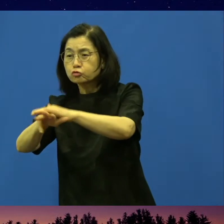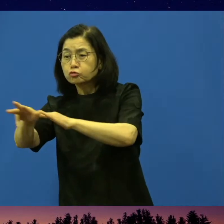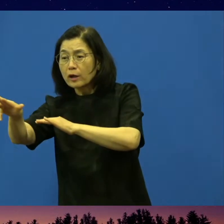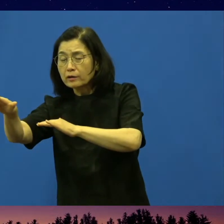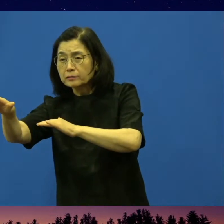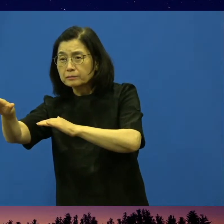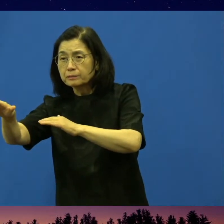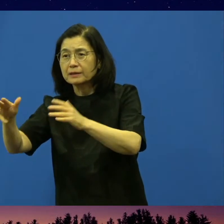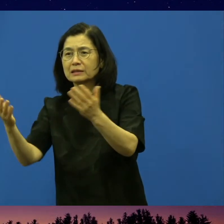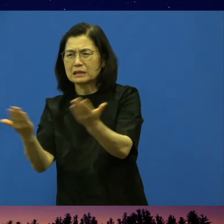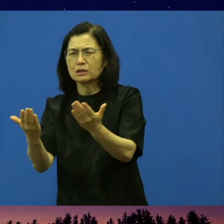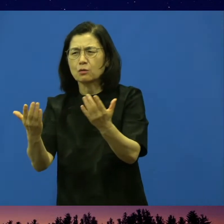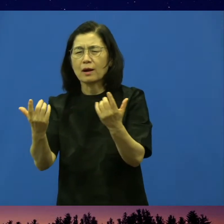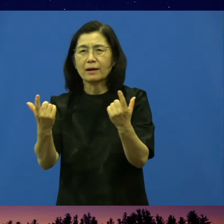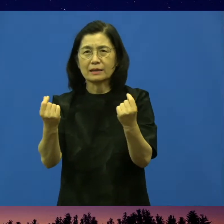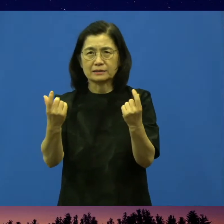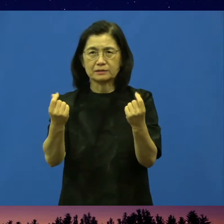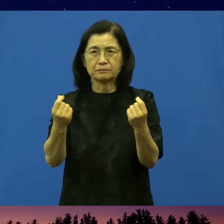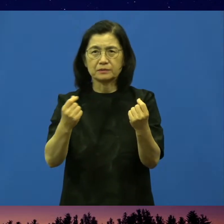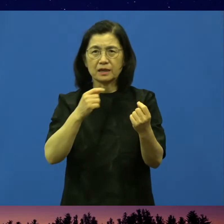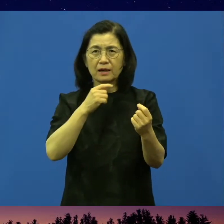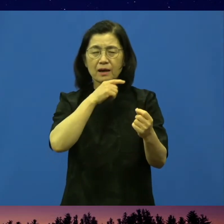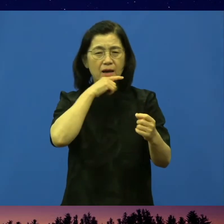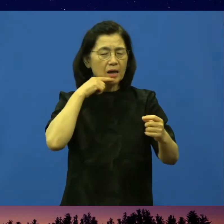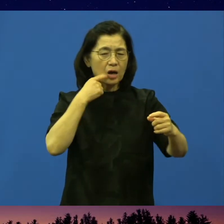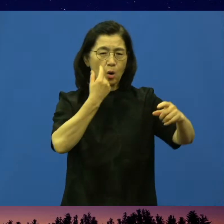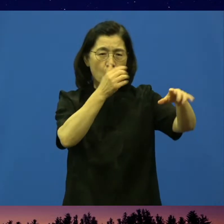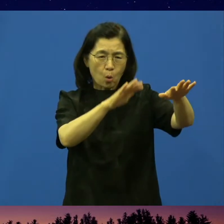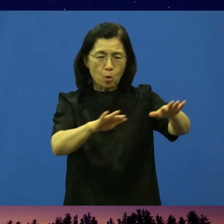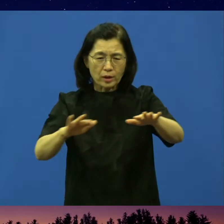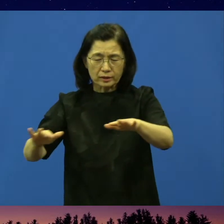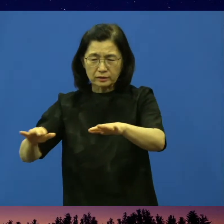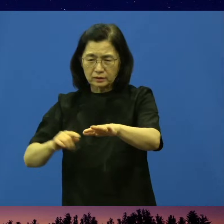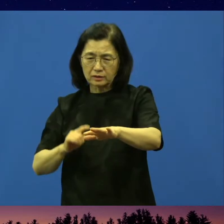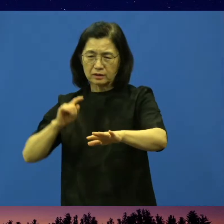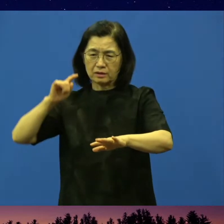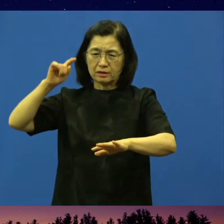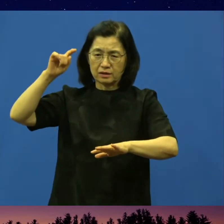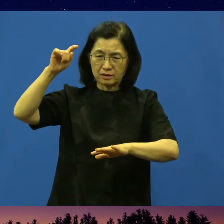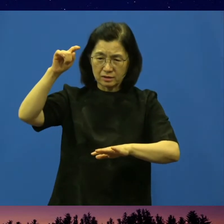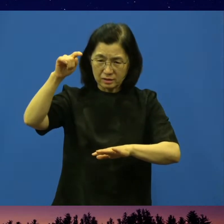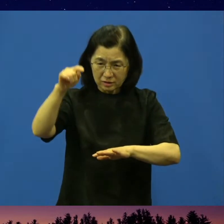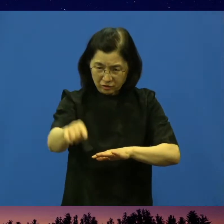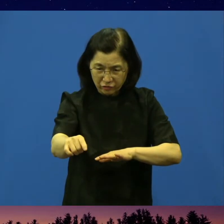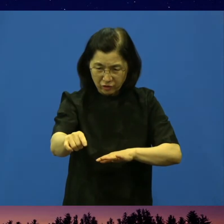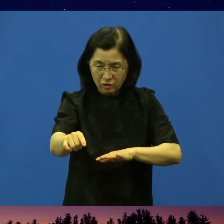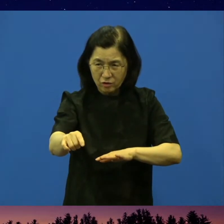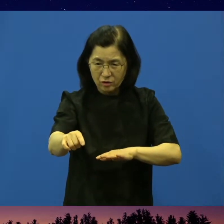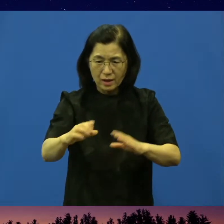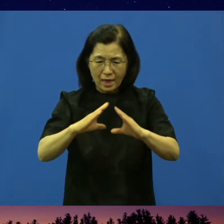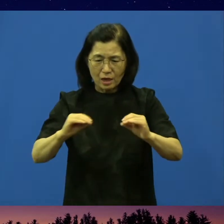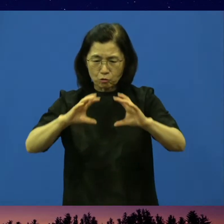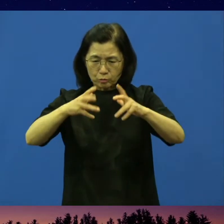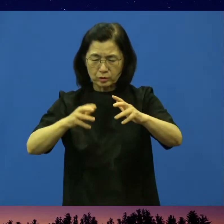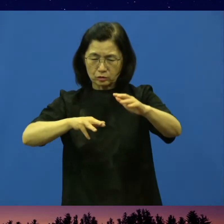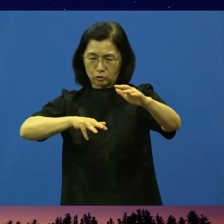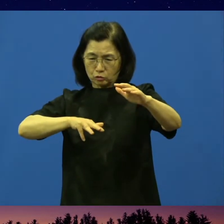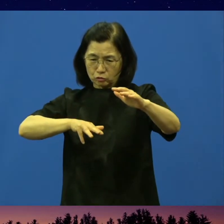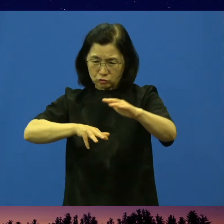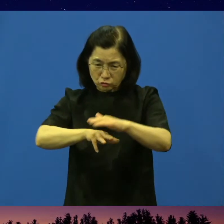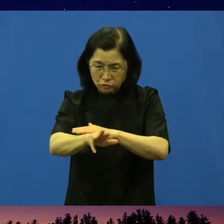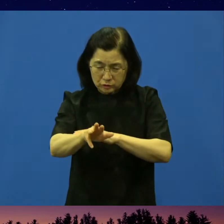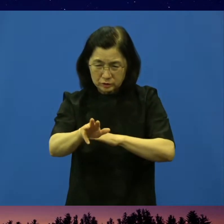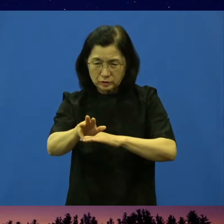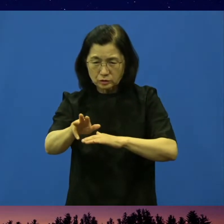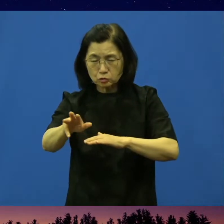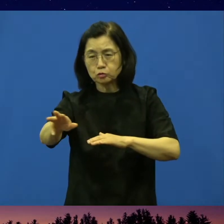홍해를 건너는 사건이에요. 홍해를 건너는 거예요. 건너야 되잖아요. 그게 출애굽이 되는 거예요. 그 과거의